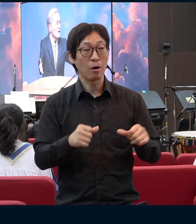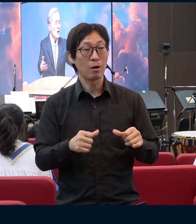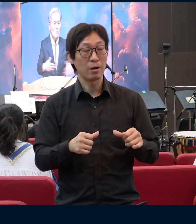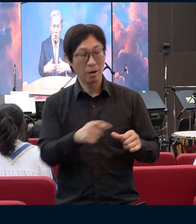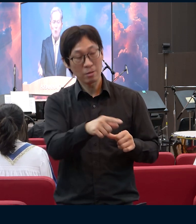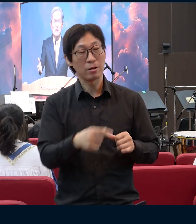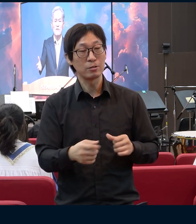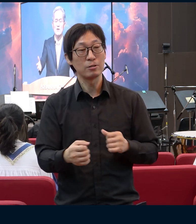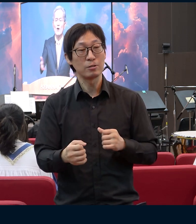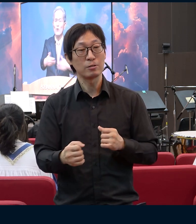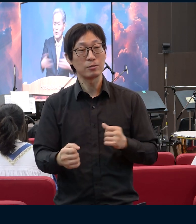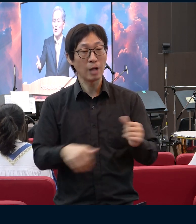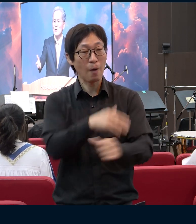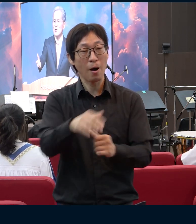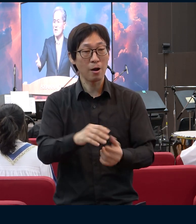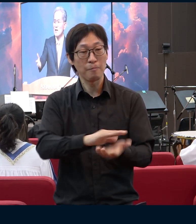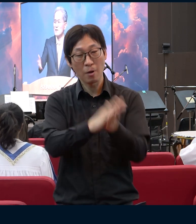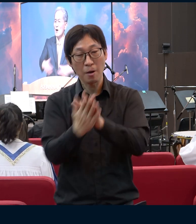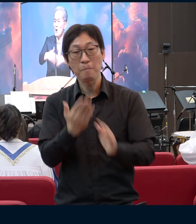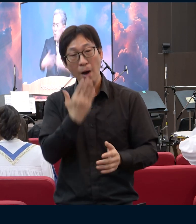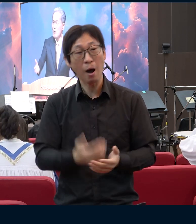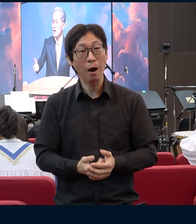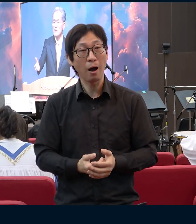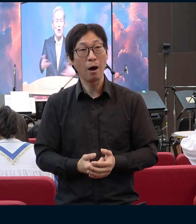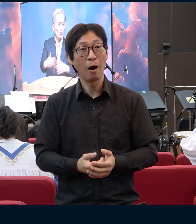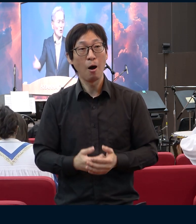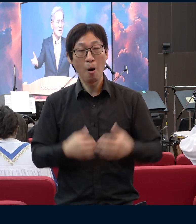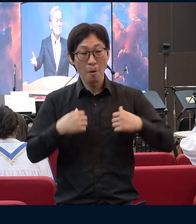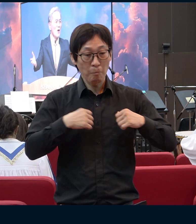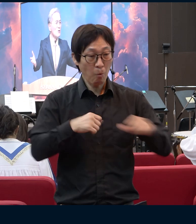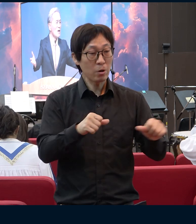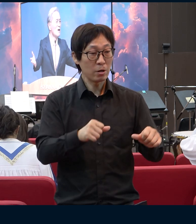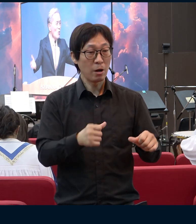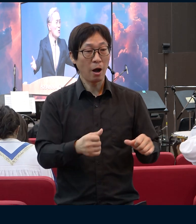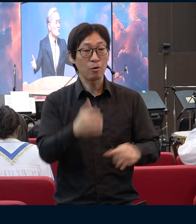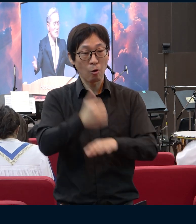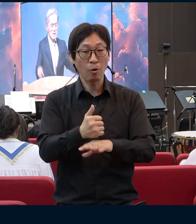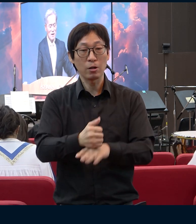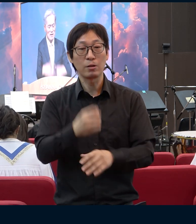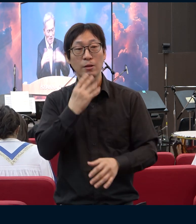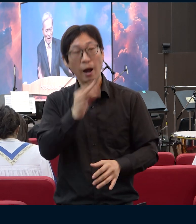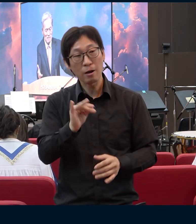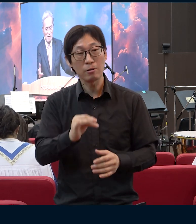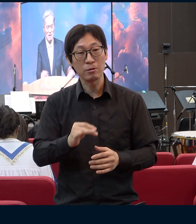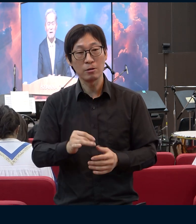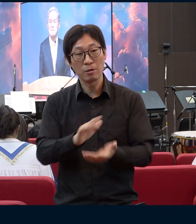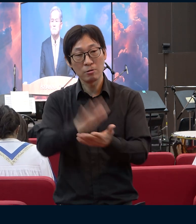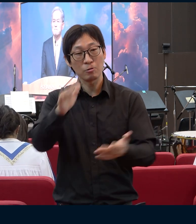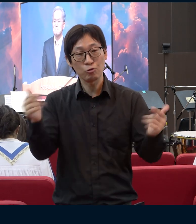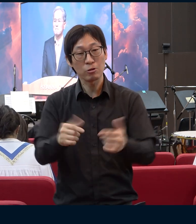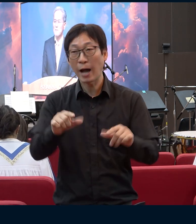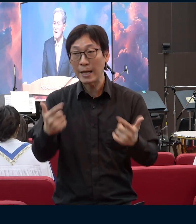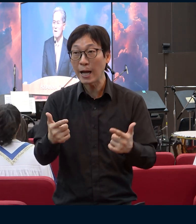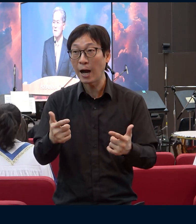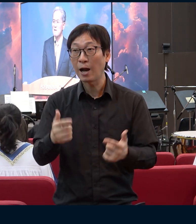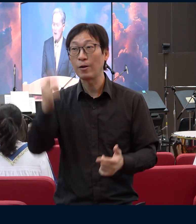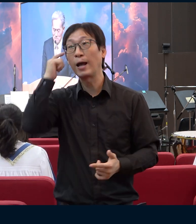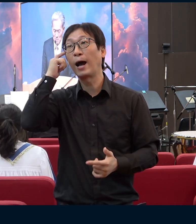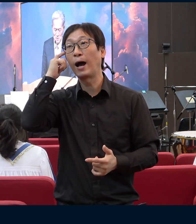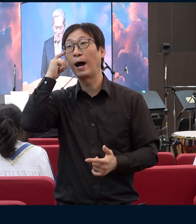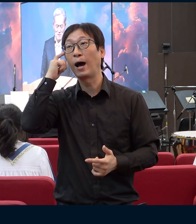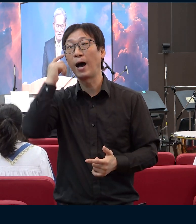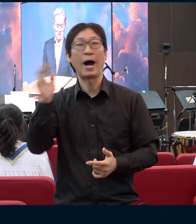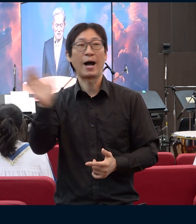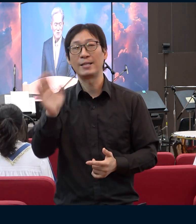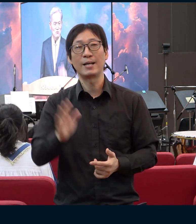어떻게 가능하냐? 포기했는데 어떻게 열정이 생기느냐? 포기했는데 어떻게 생명 에너지가 올라올 수 있느냐? 이게 가능한가?